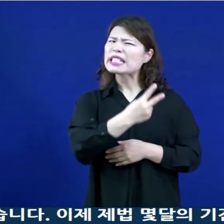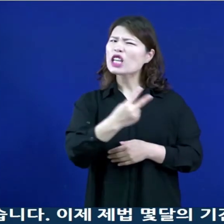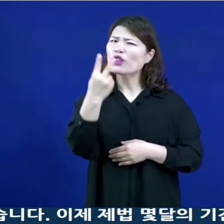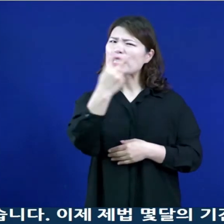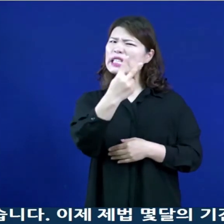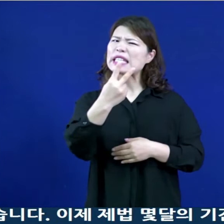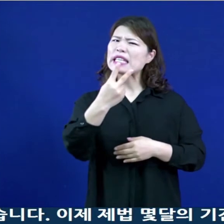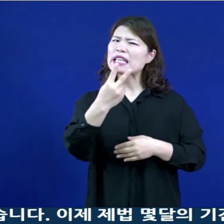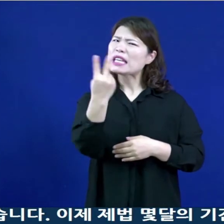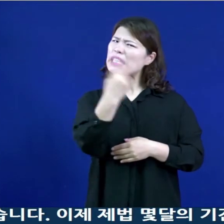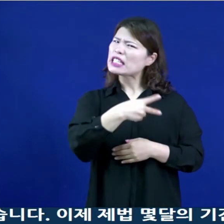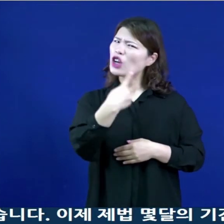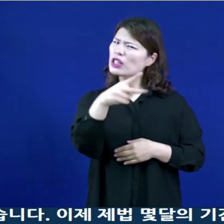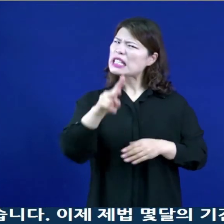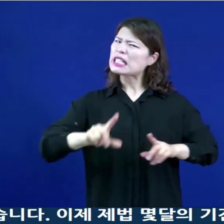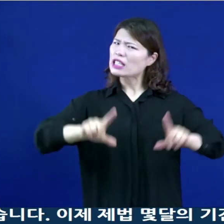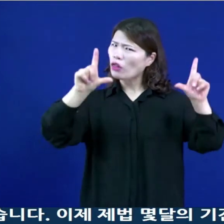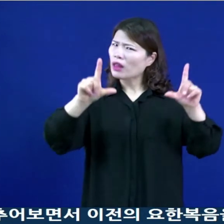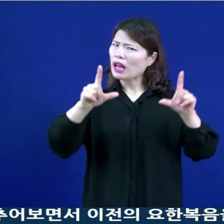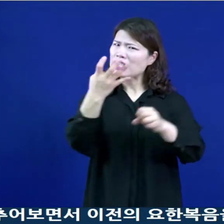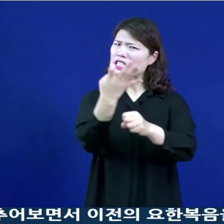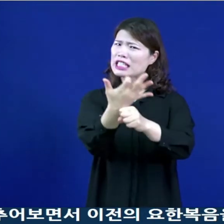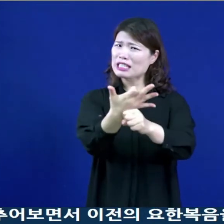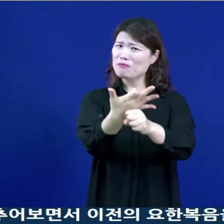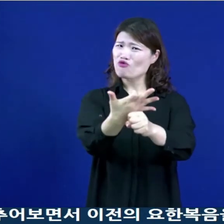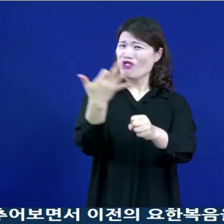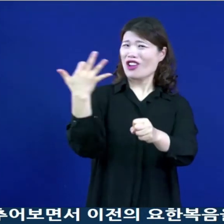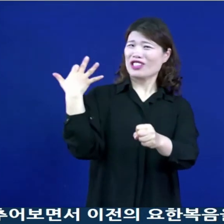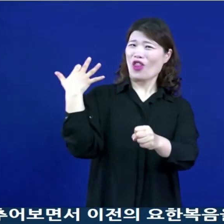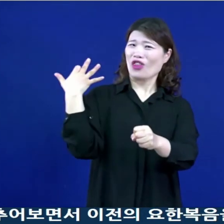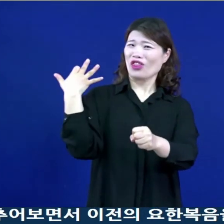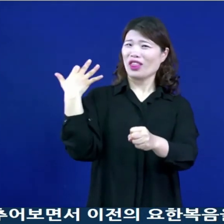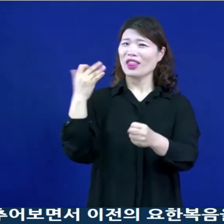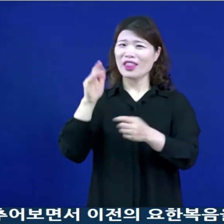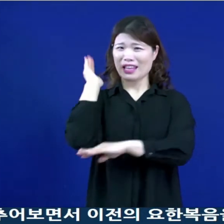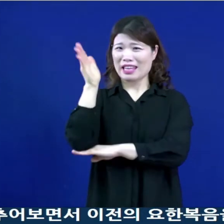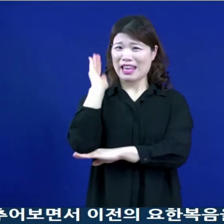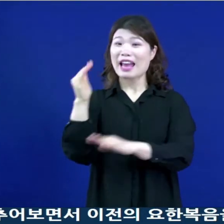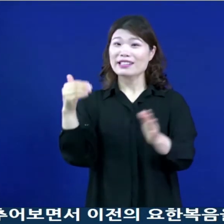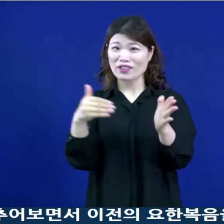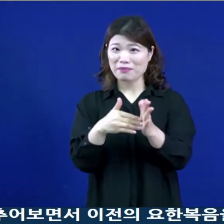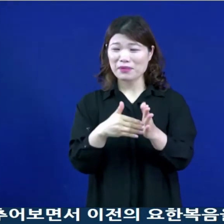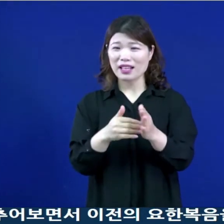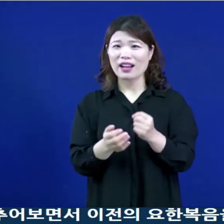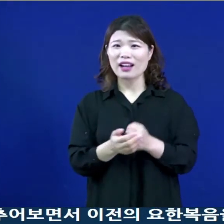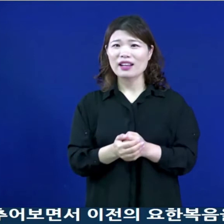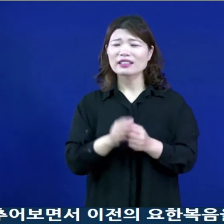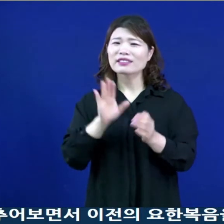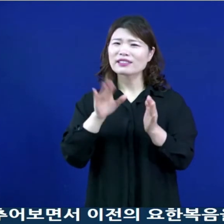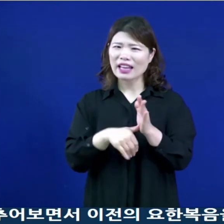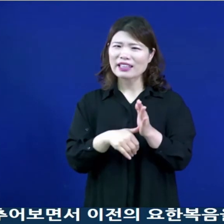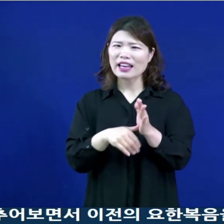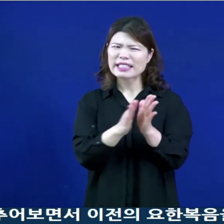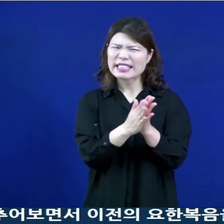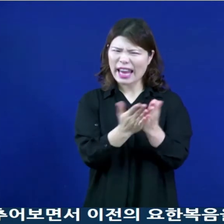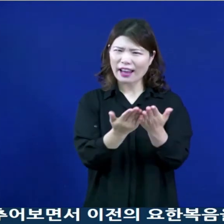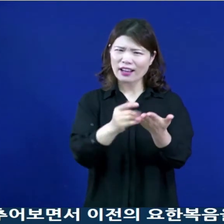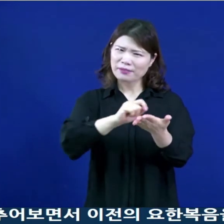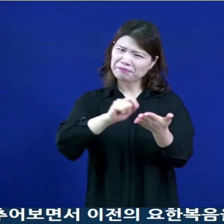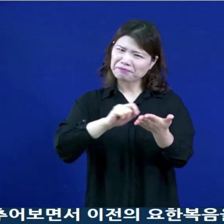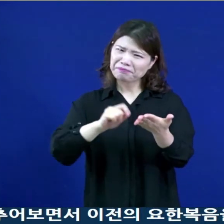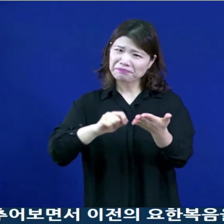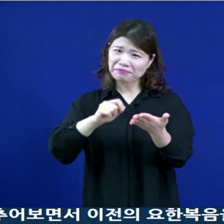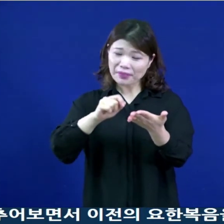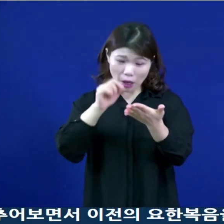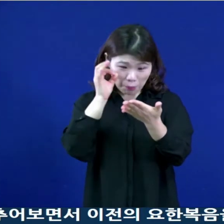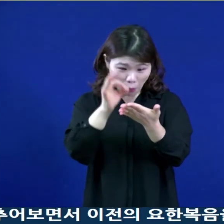한 19년도였더라고요. 그때 이렇게 적어놨던 글들, 당시에 작은 책자로 묶어놓은 책이 한 권이 있는데 그